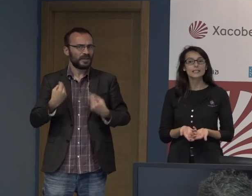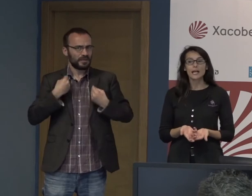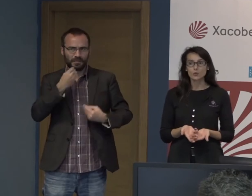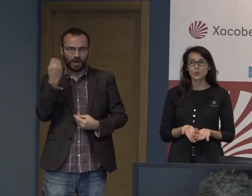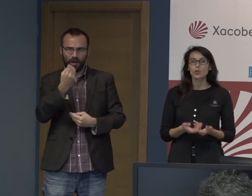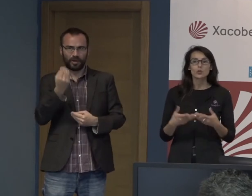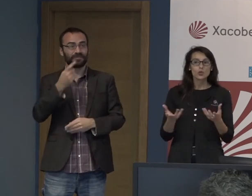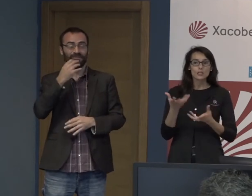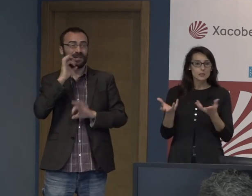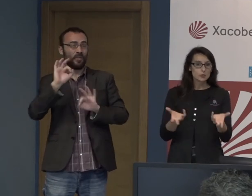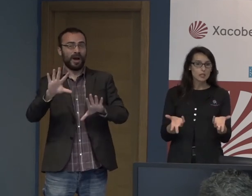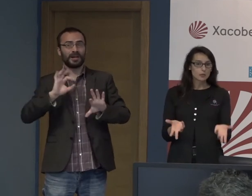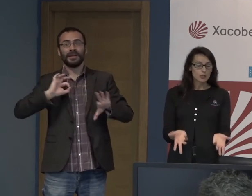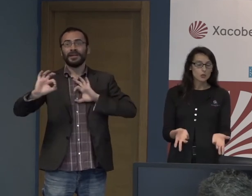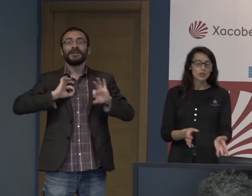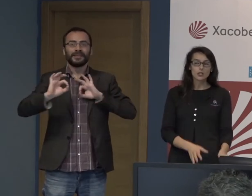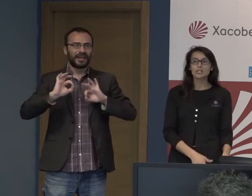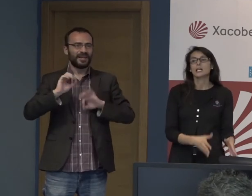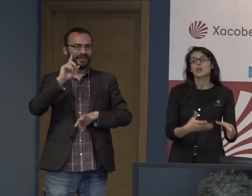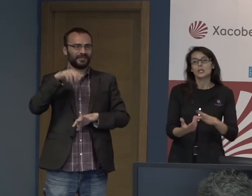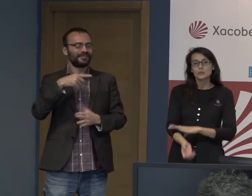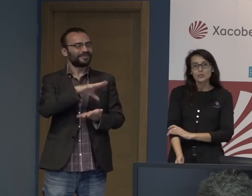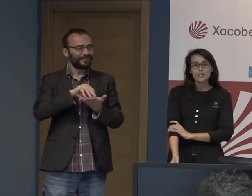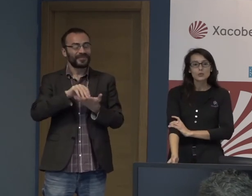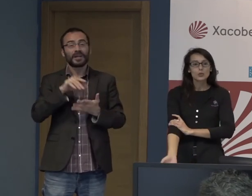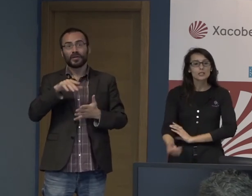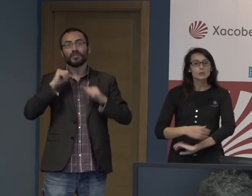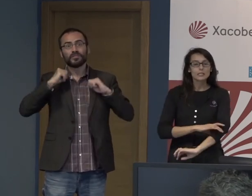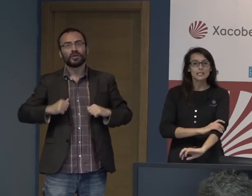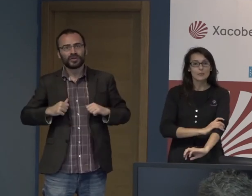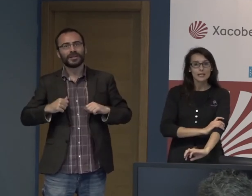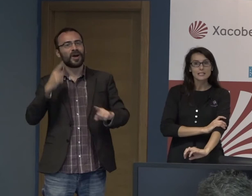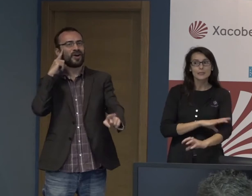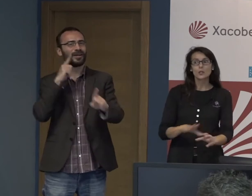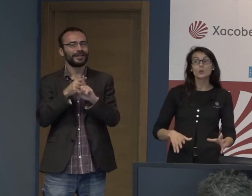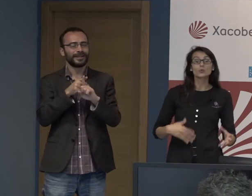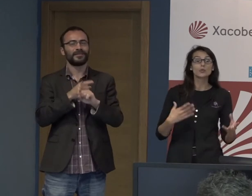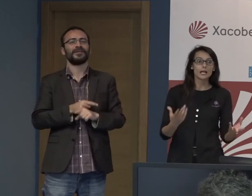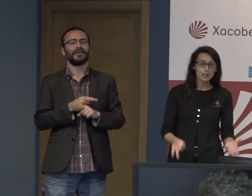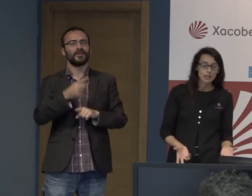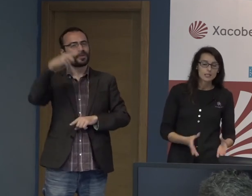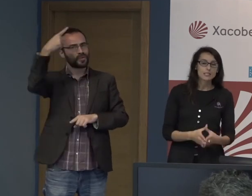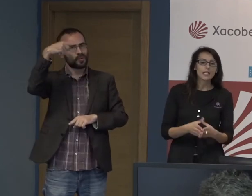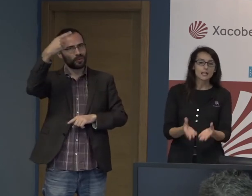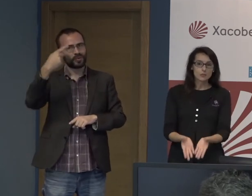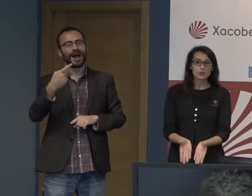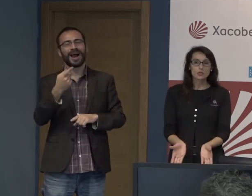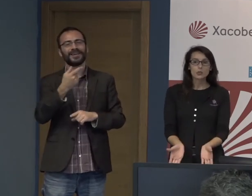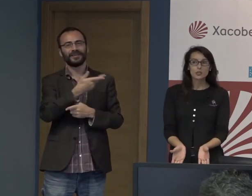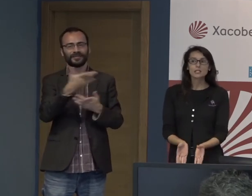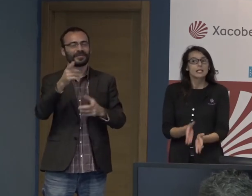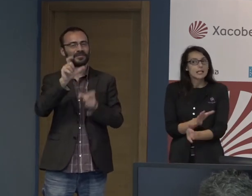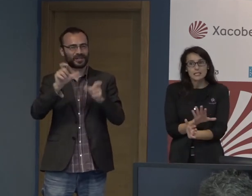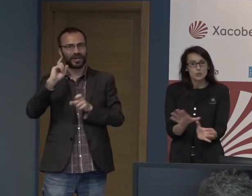Igual que el teatro, todo lo que estamos percibiendo. Entonces, con las mochilas nuestro objetivo es que también esa parte cultural llegue a las